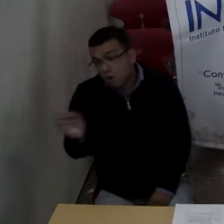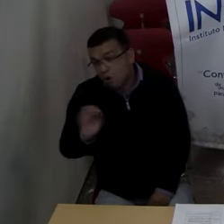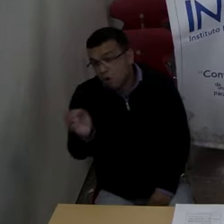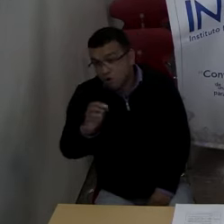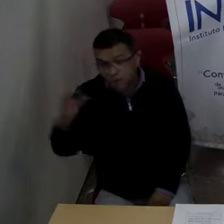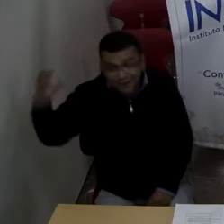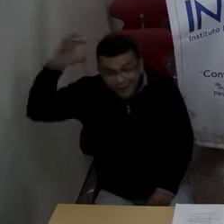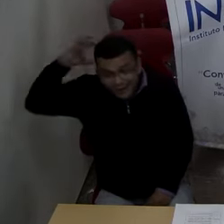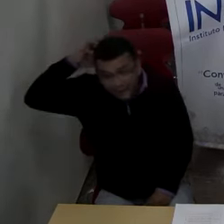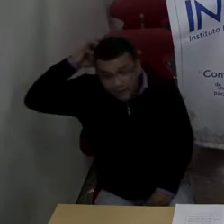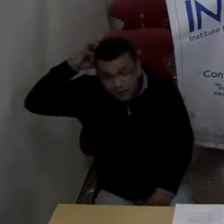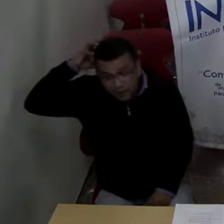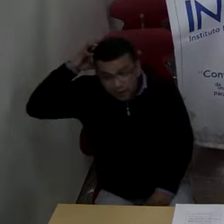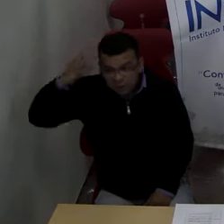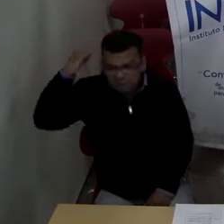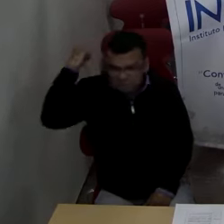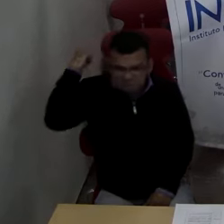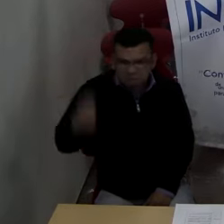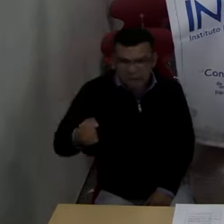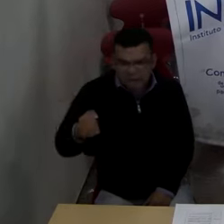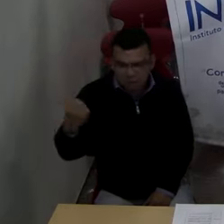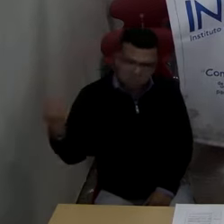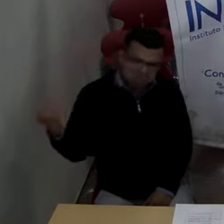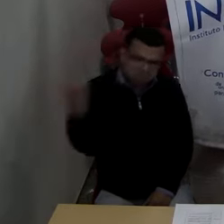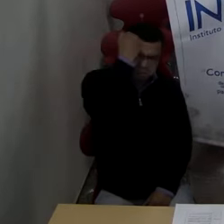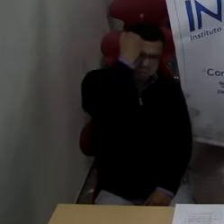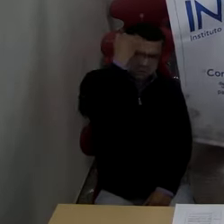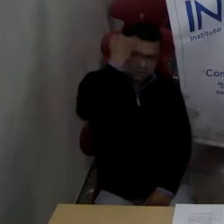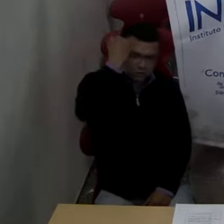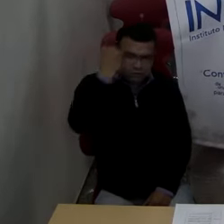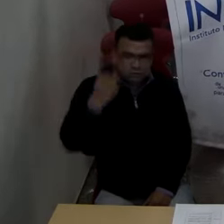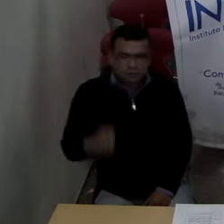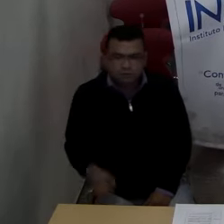mano ojalá encocada, diríamos,